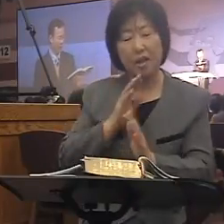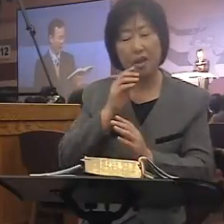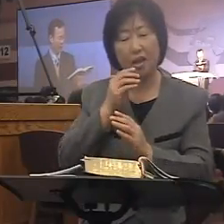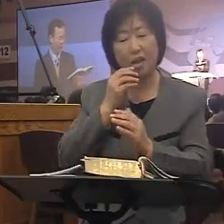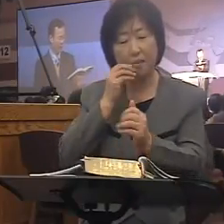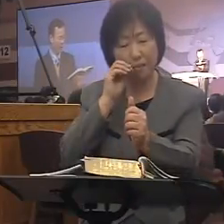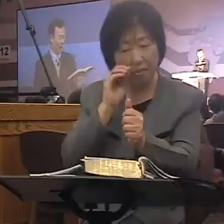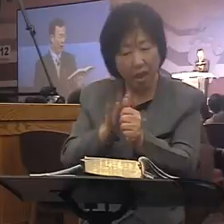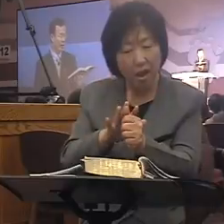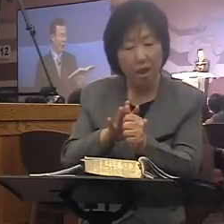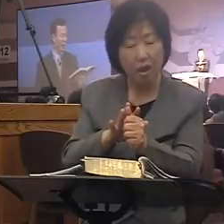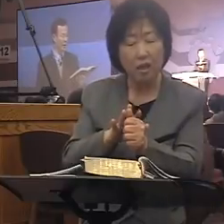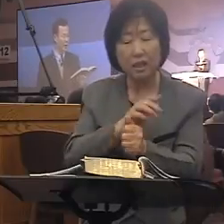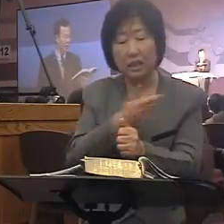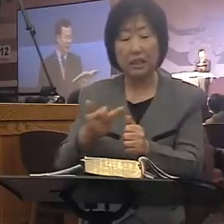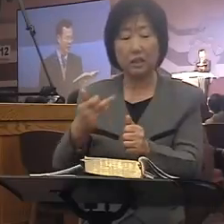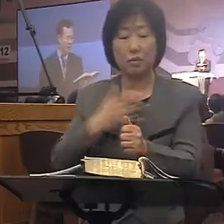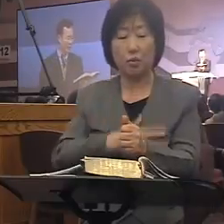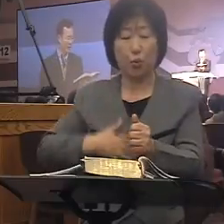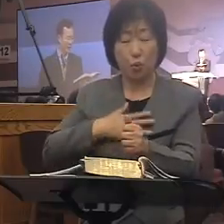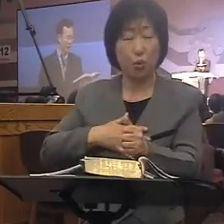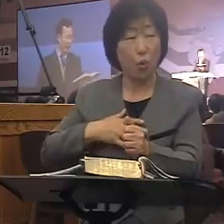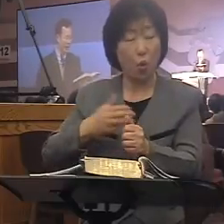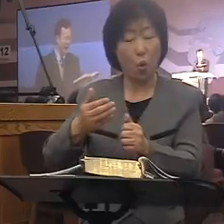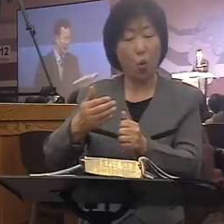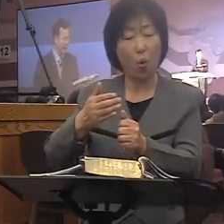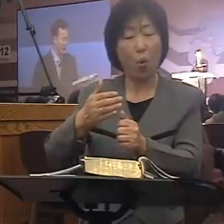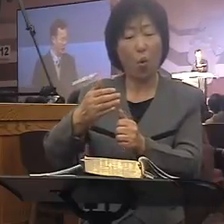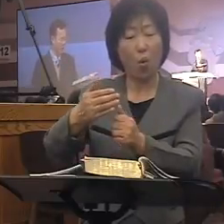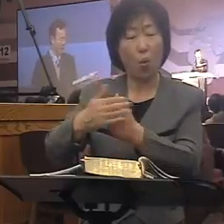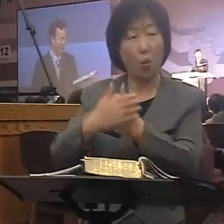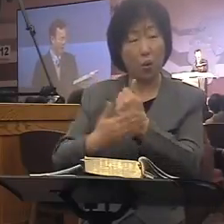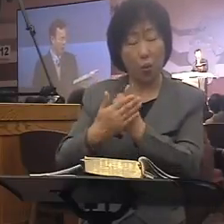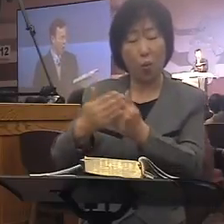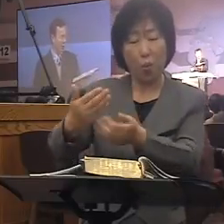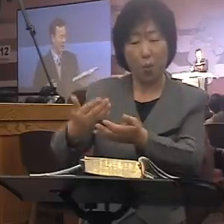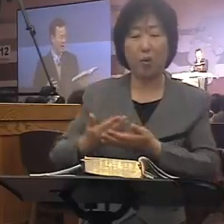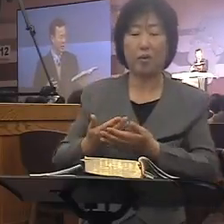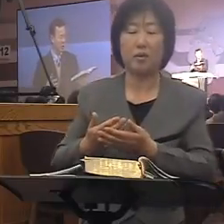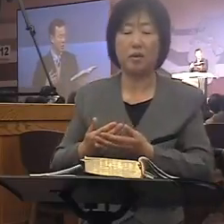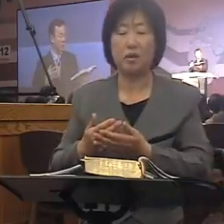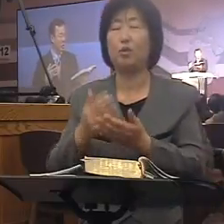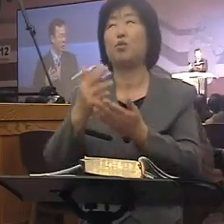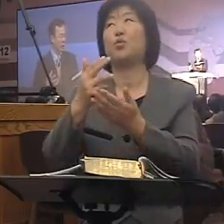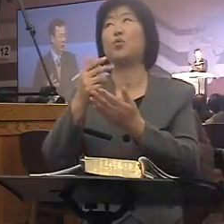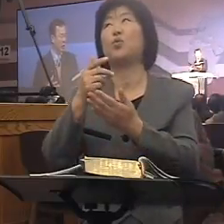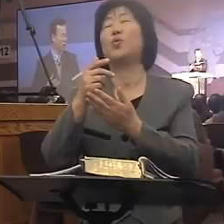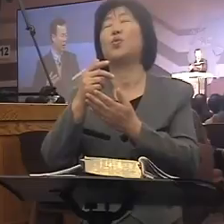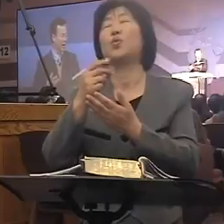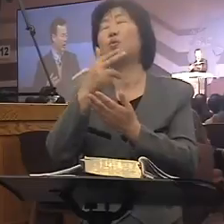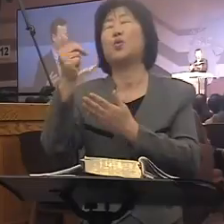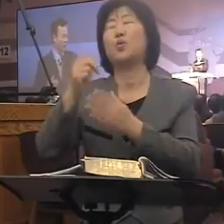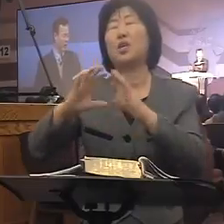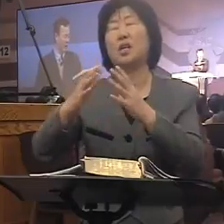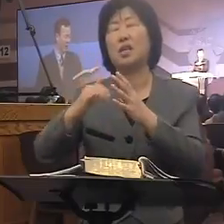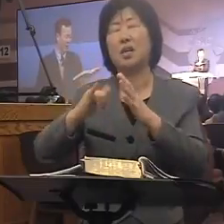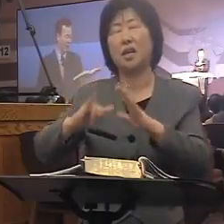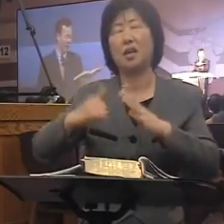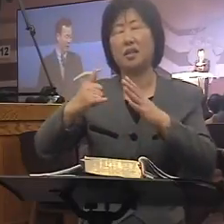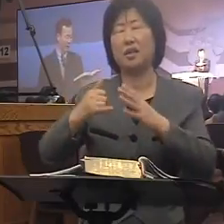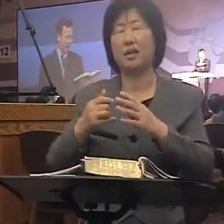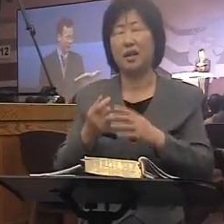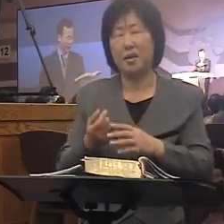하시네. 내 기도하는 그 시간 그때가 가장 즐겁다. 주 세상에서 일찍이 저 요란한 곳